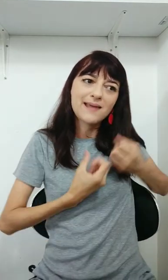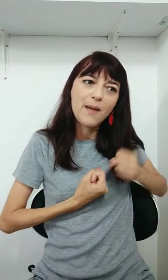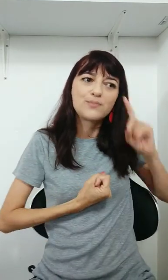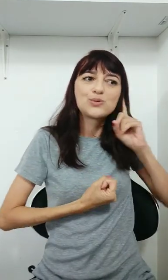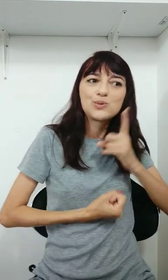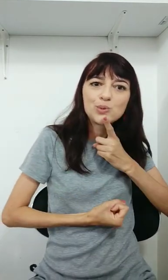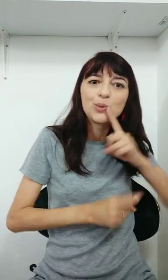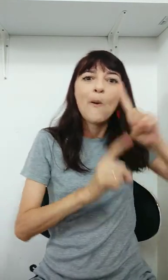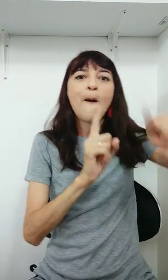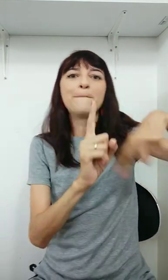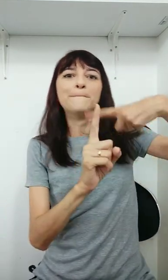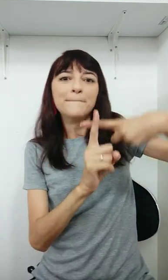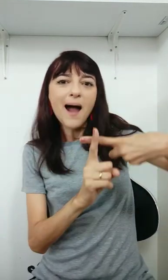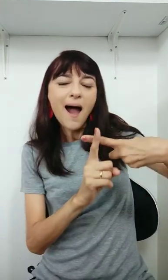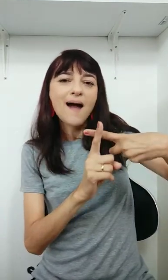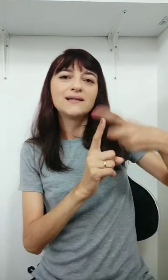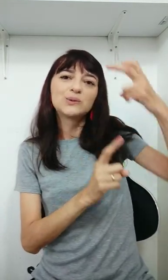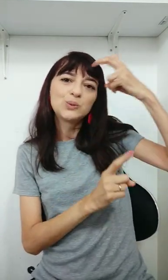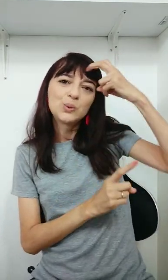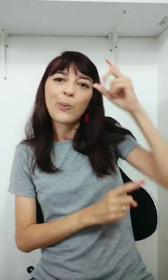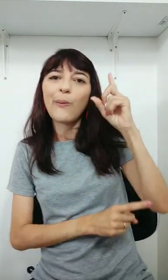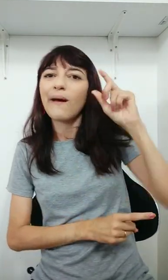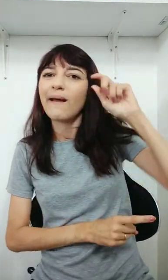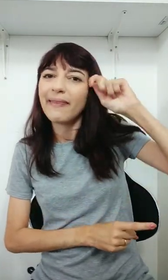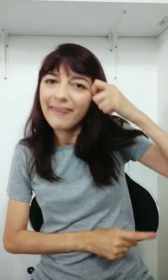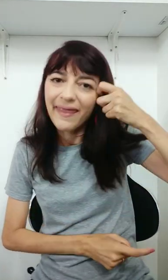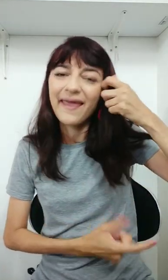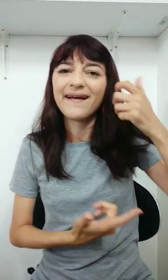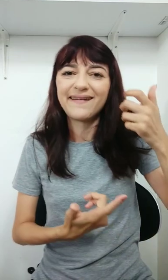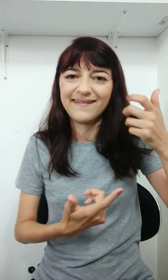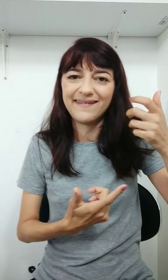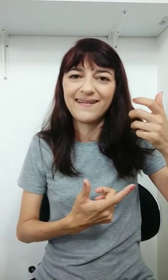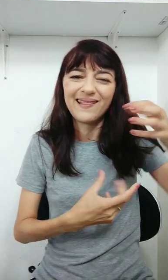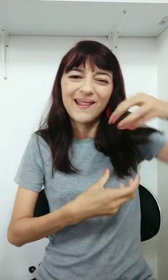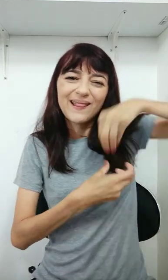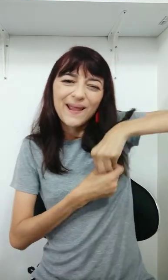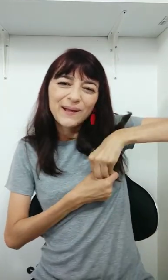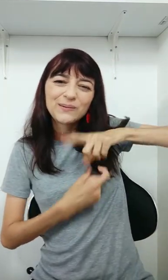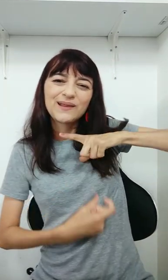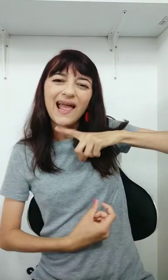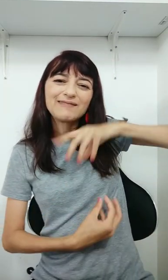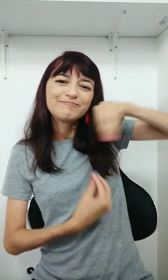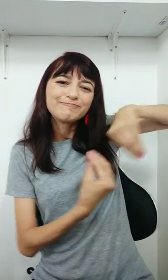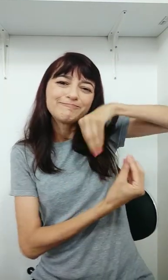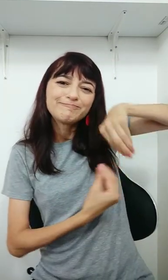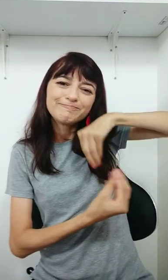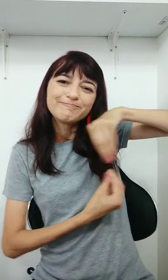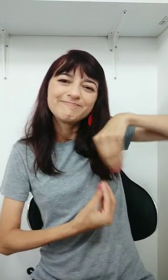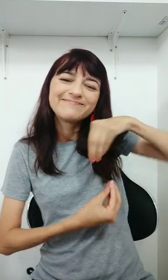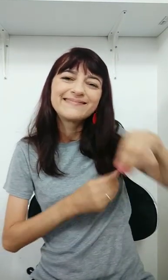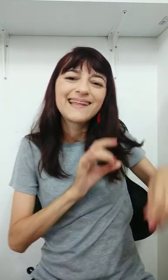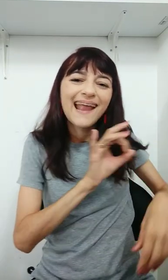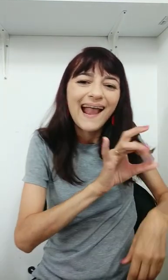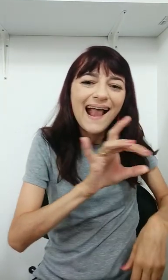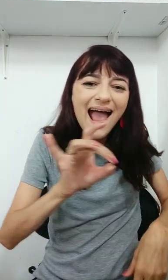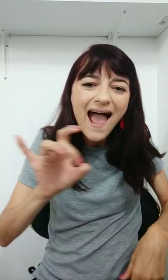Por exemplo, nós temos alguns surdos que são negros, que eles fazem parte de vários movimentos em defesa dos negros